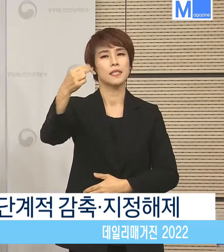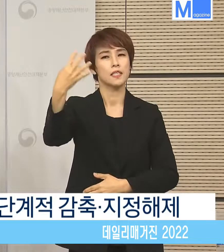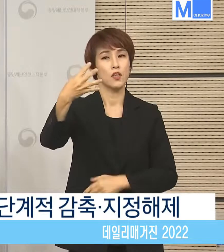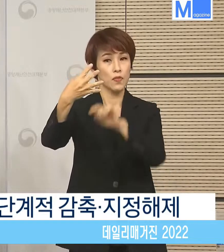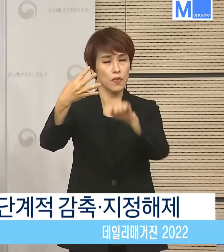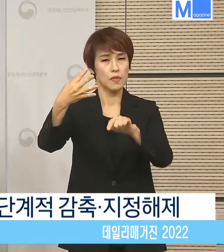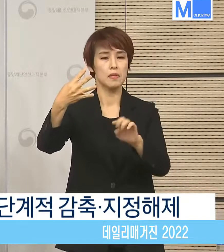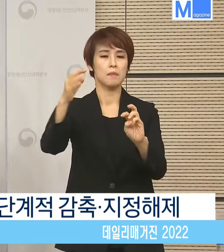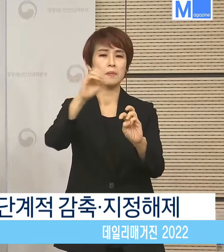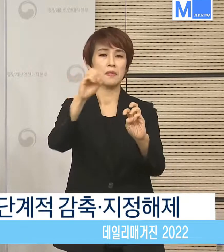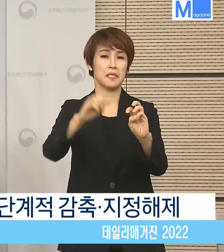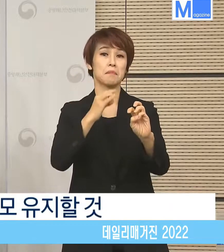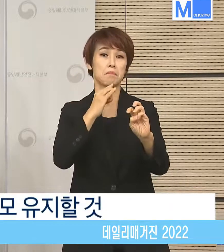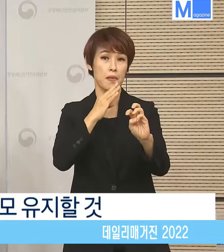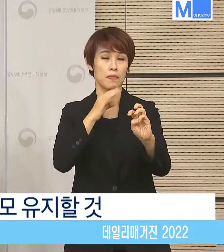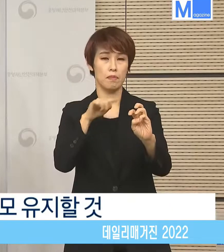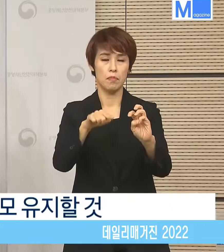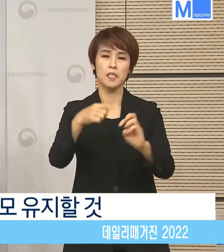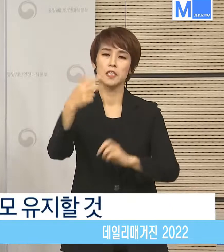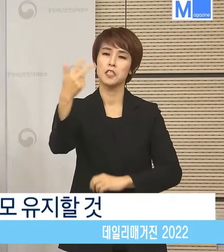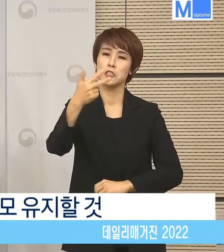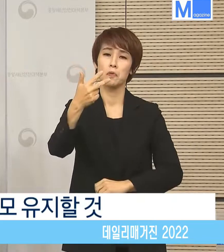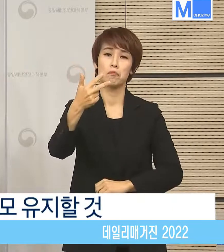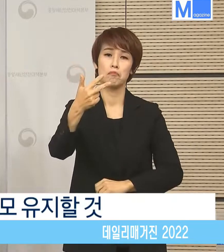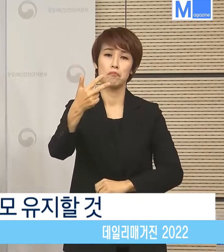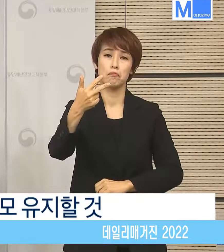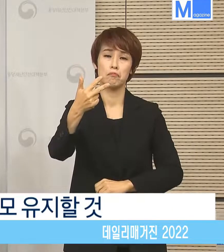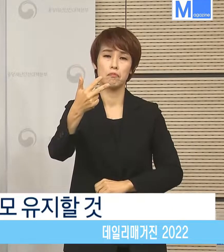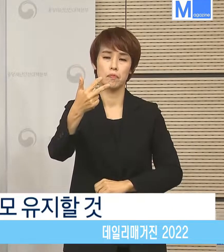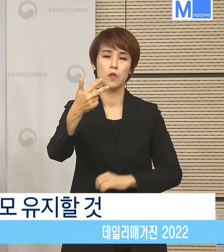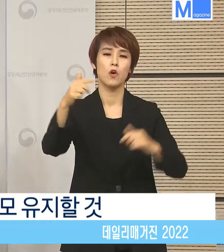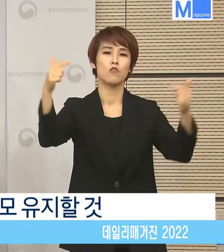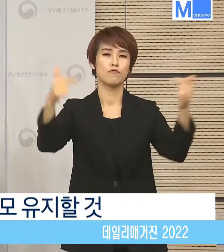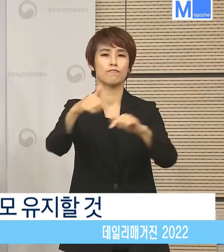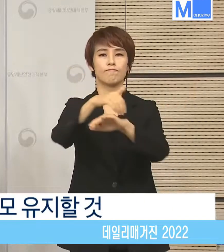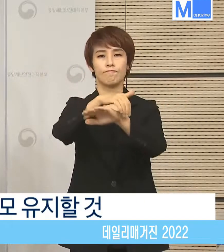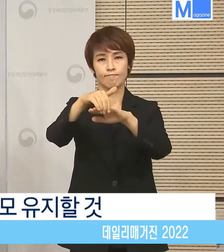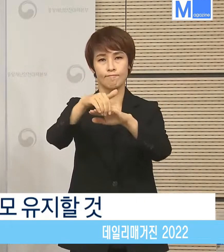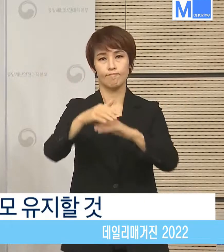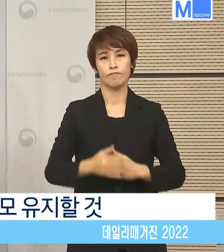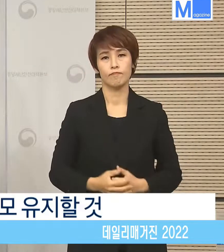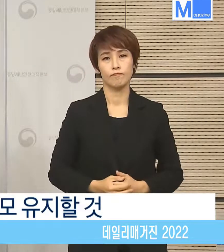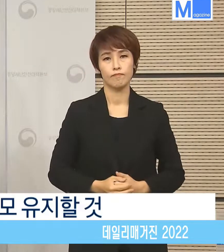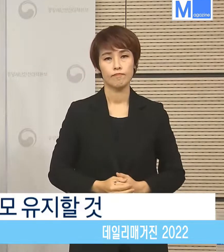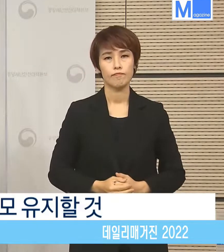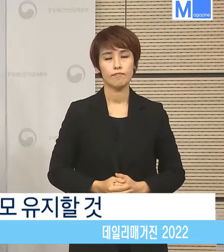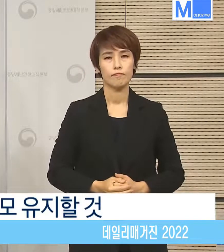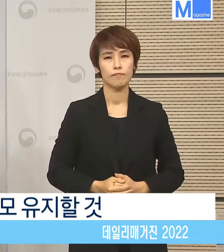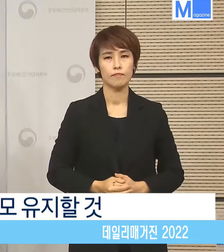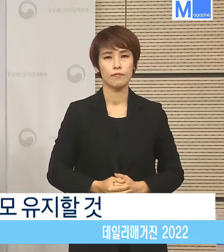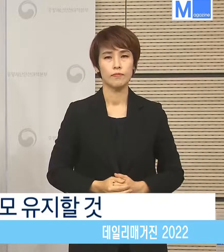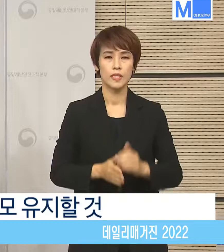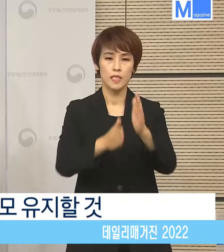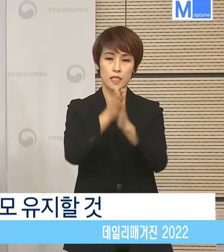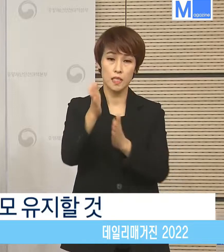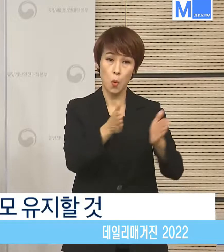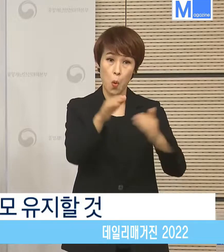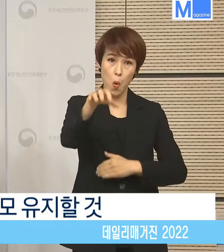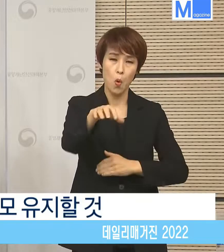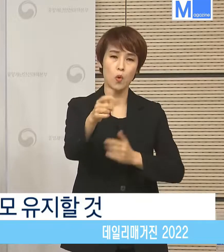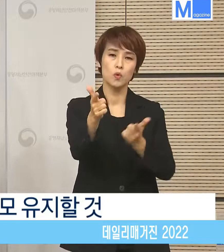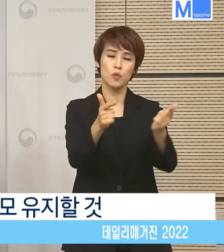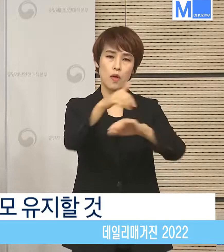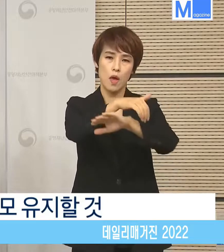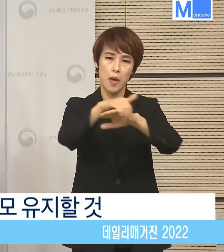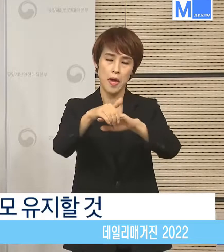중에 30% 수준인 7천여 병상을 축소할 예정입니다. 현재 시도별로